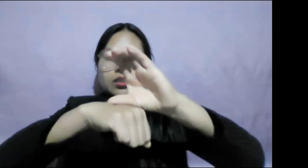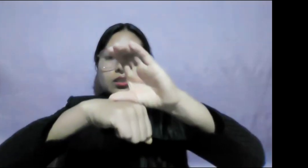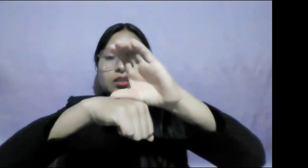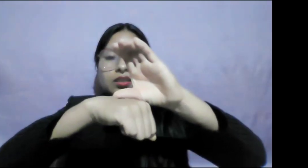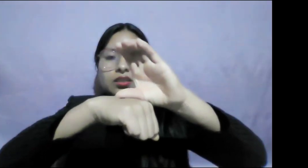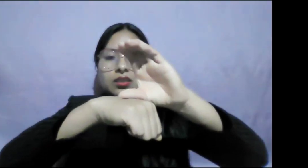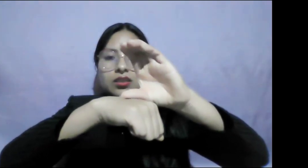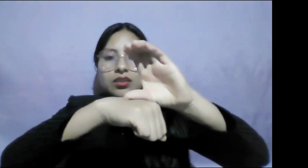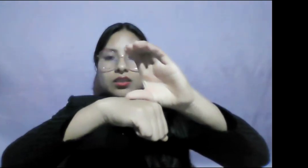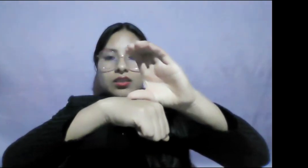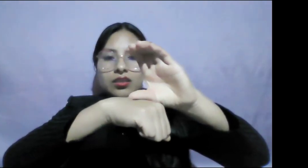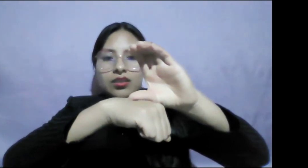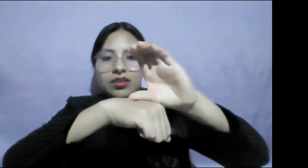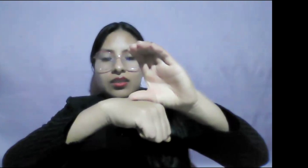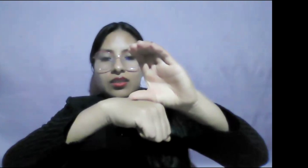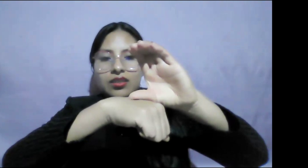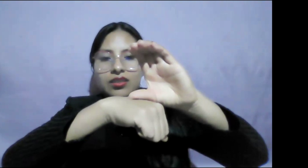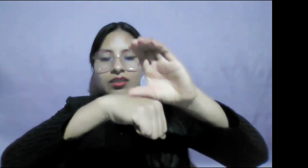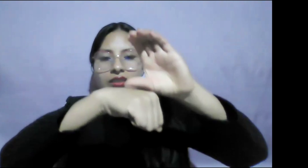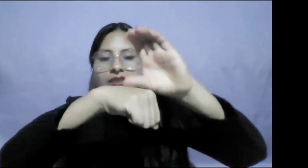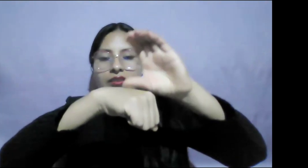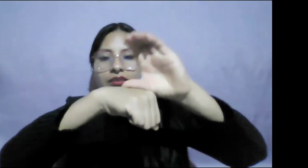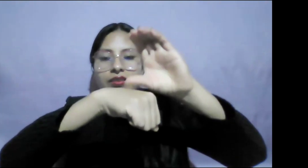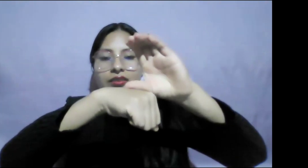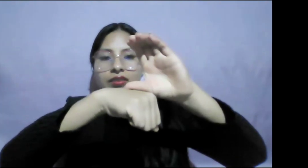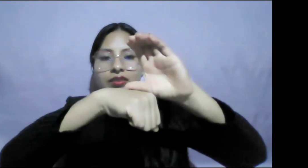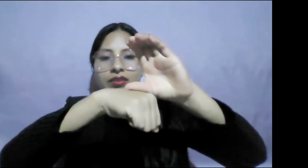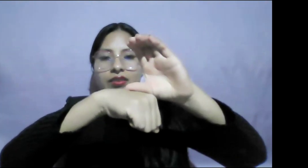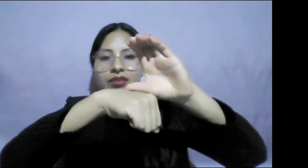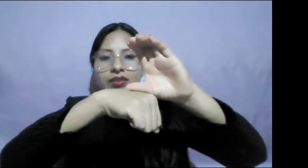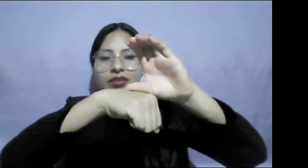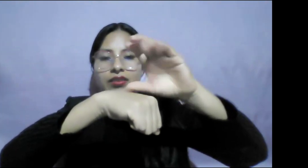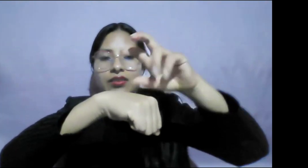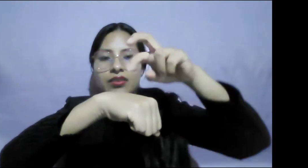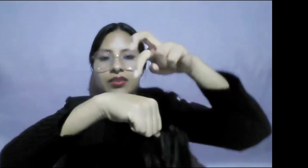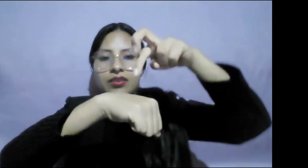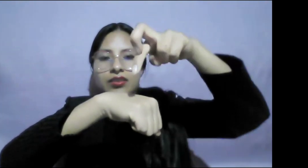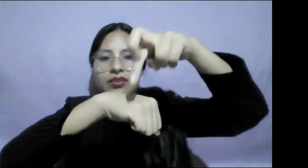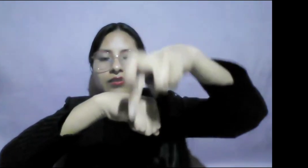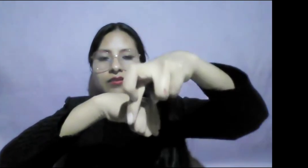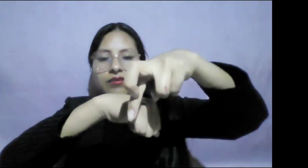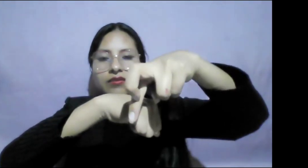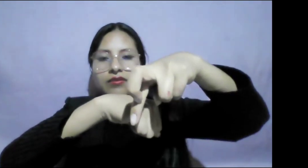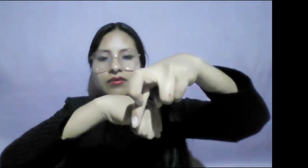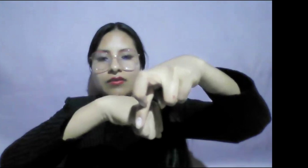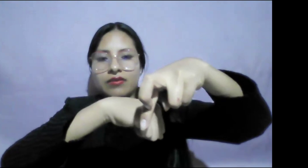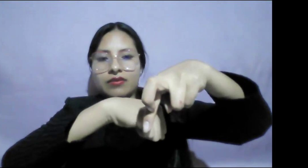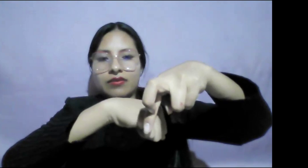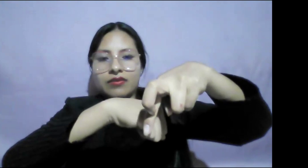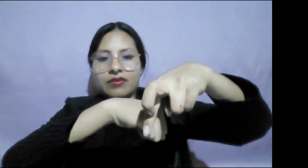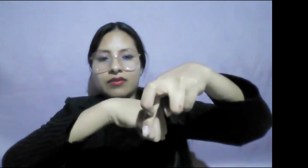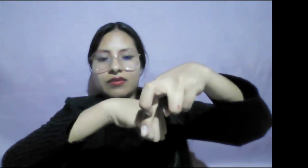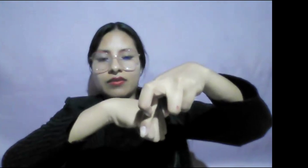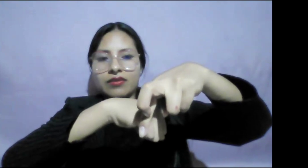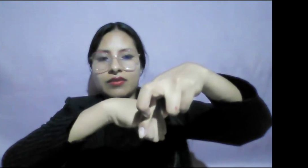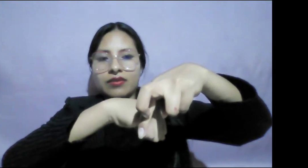está configuramos la letra c con el puño Ajá vamos señora gladicita vamos